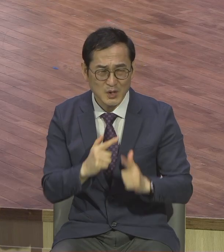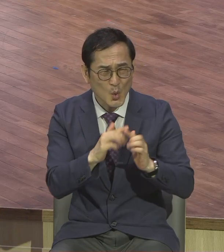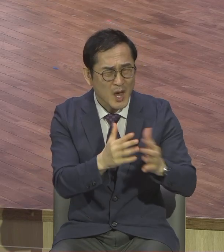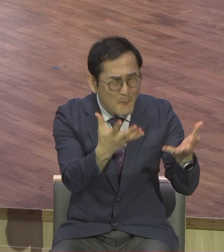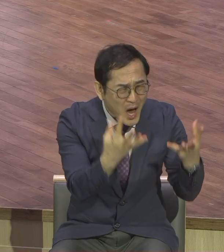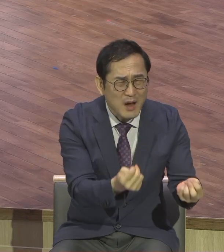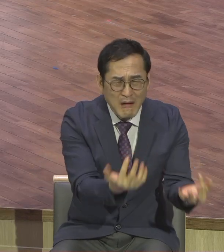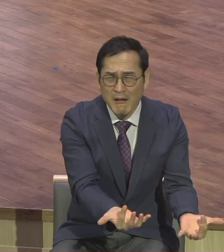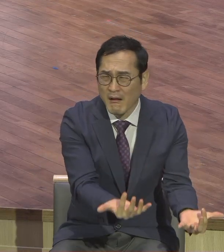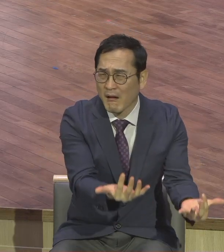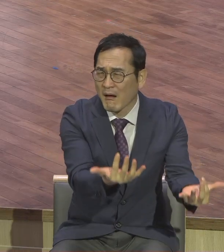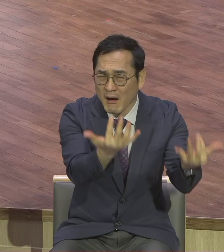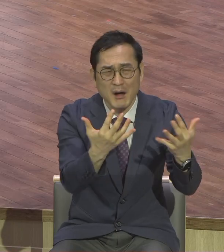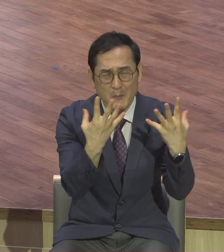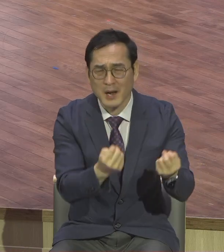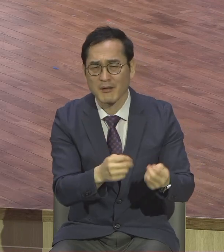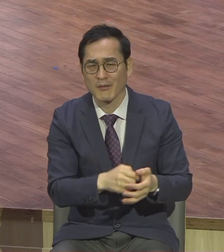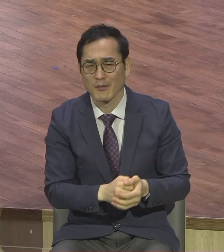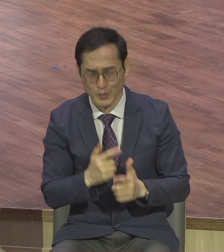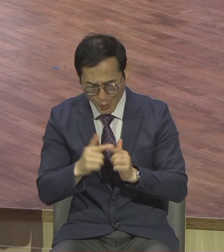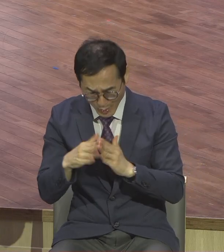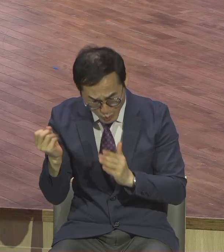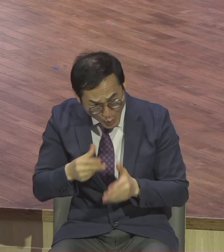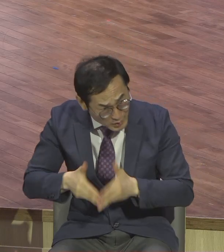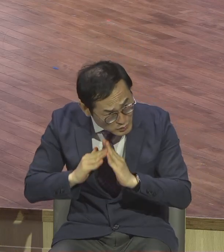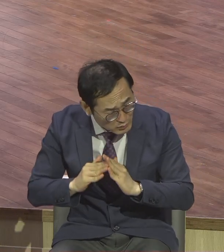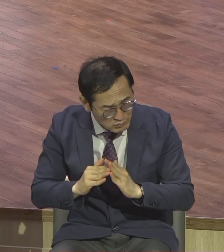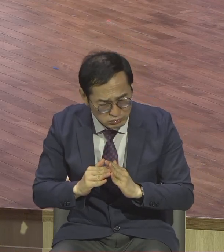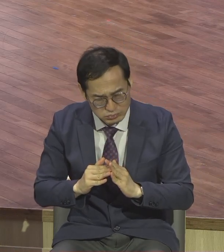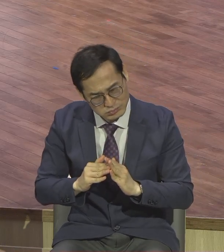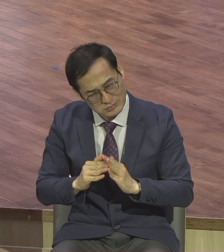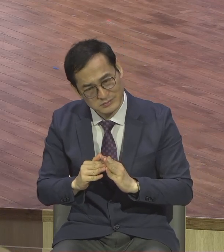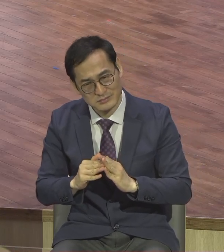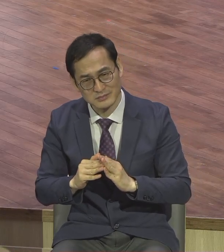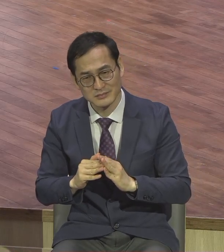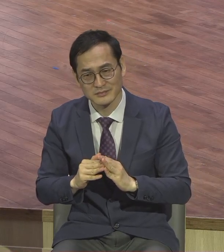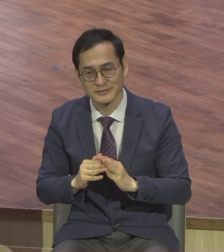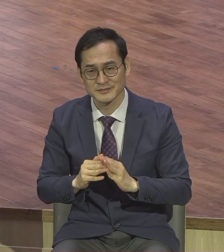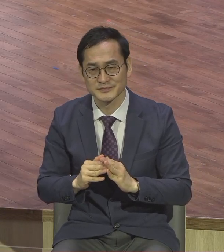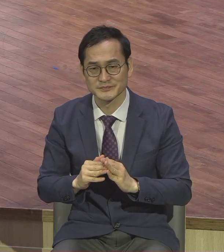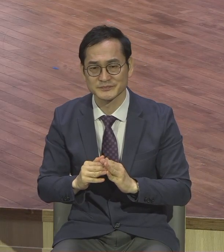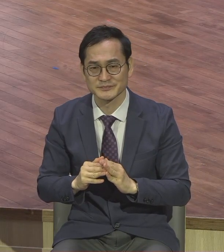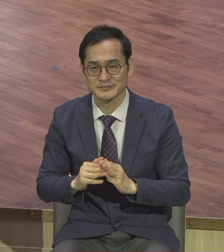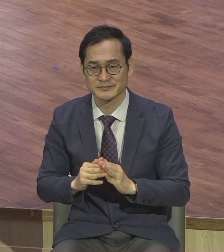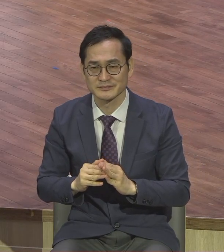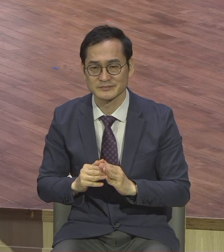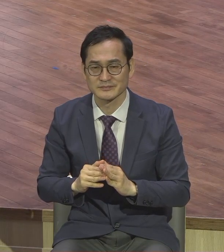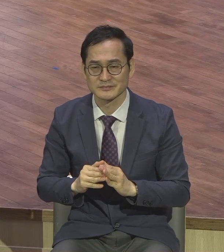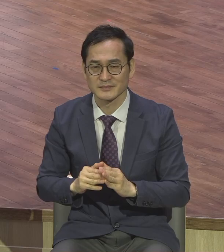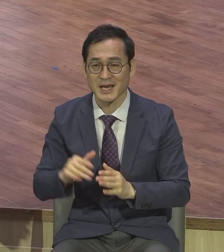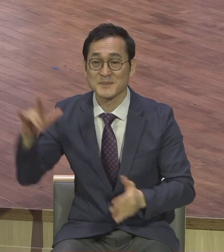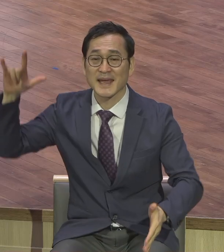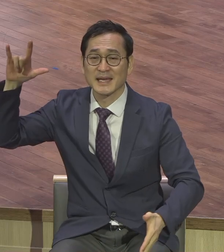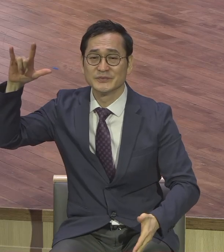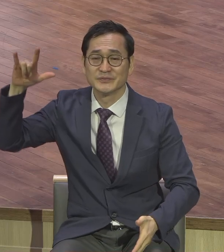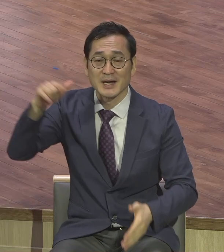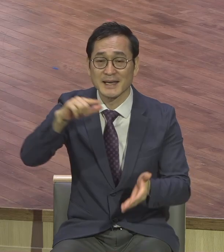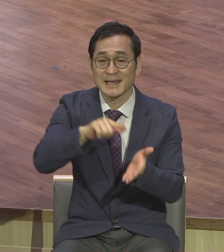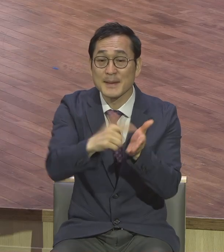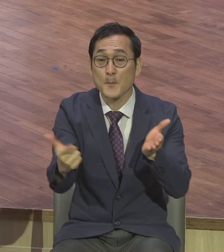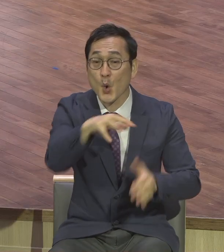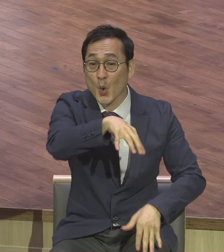교회 비행기 밤에 내리면 김포 강서구 지역 십자가가 불바다에 얼마나 교회가